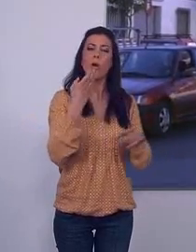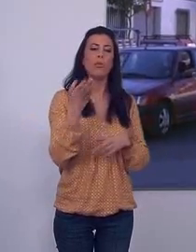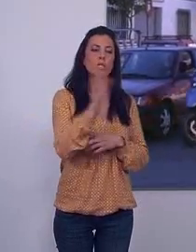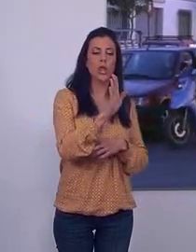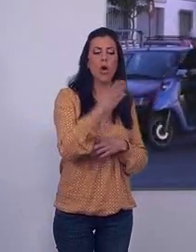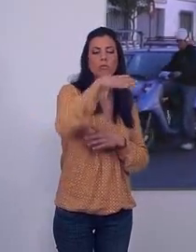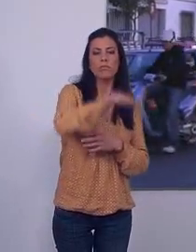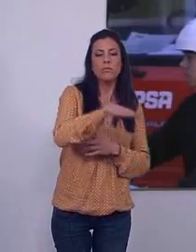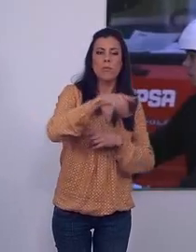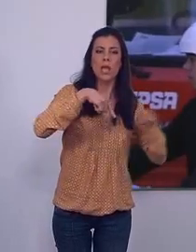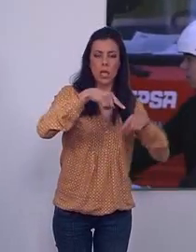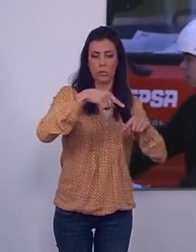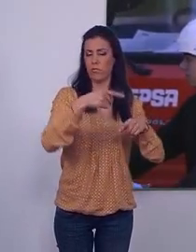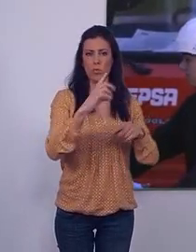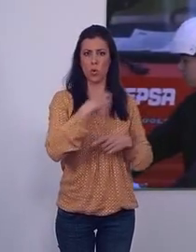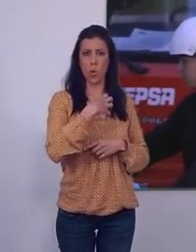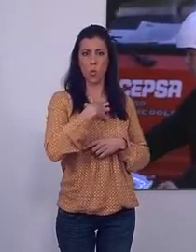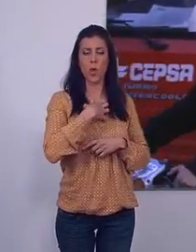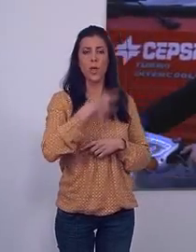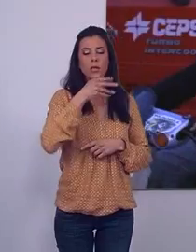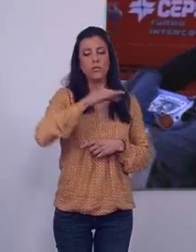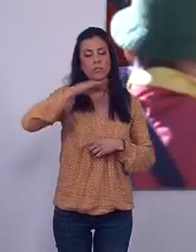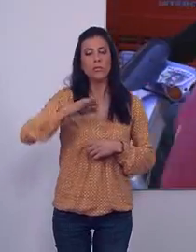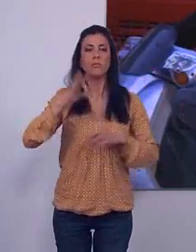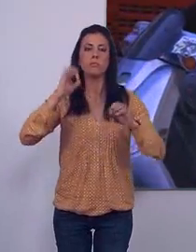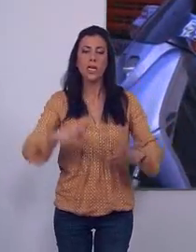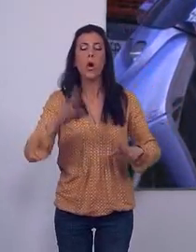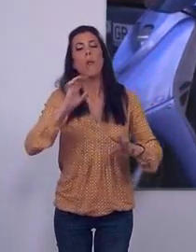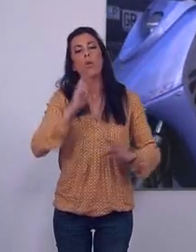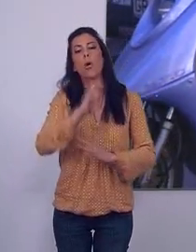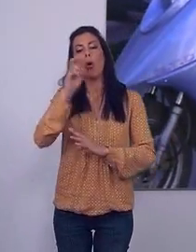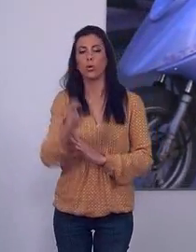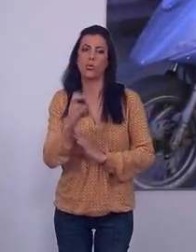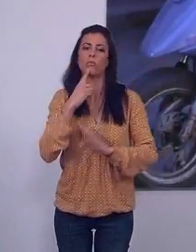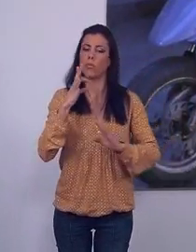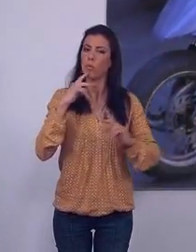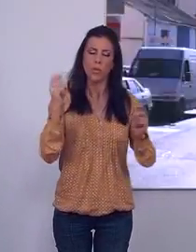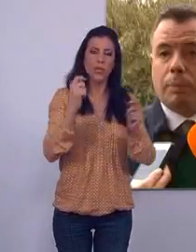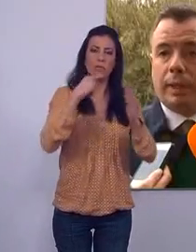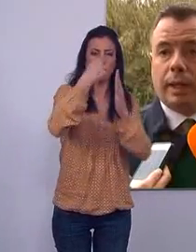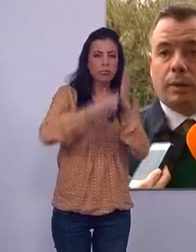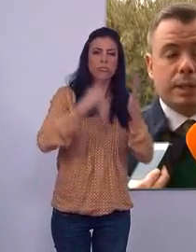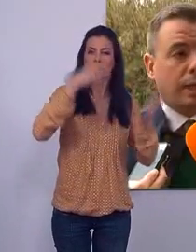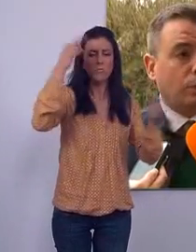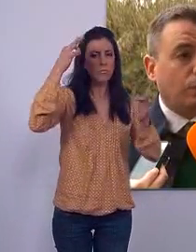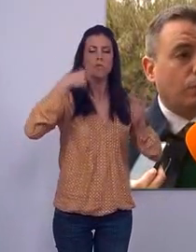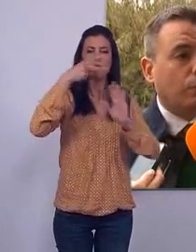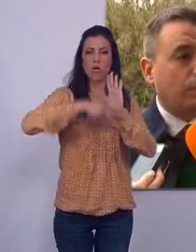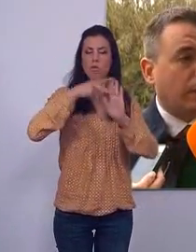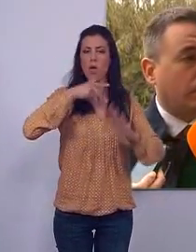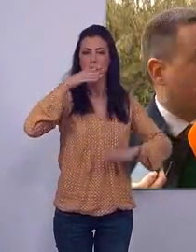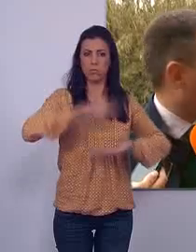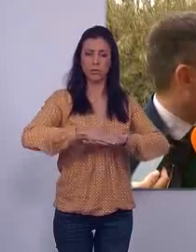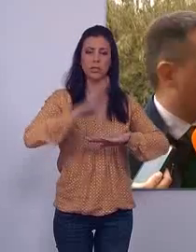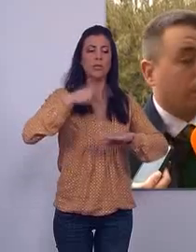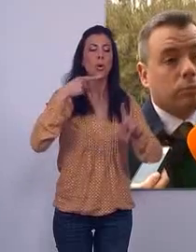prohibida la exposición de vehículos en la vía pública con el objeto de promover su venta o alquiler o con finalidad publicitaria que